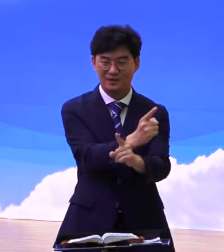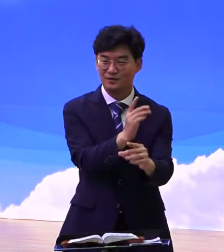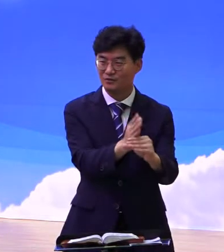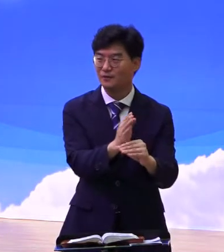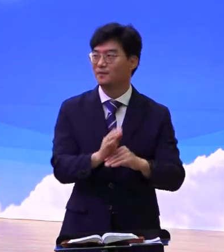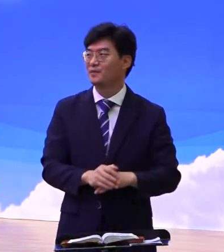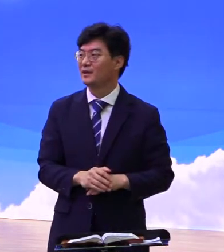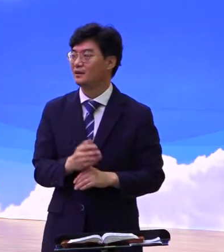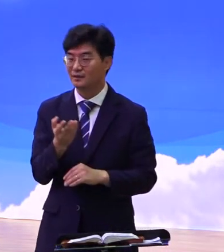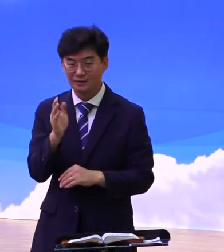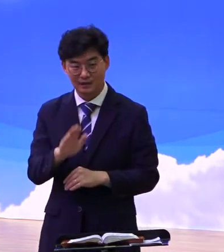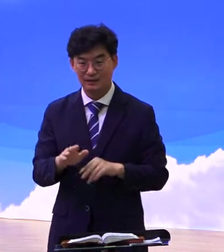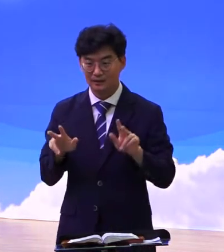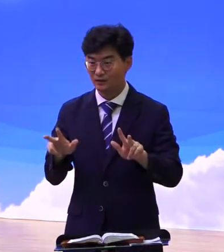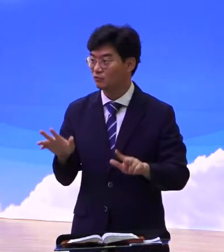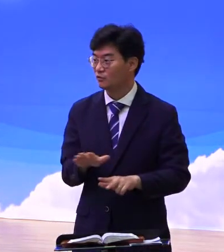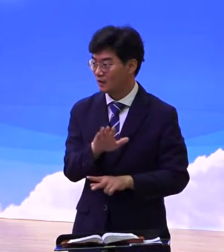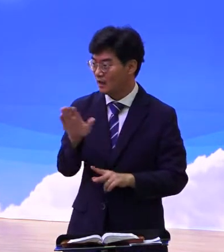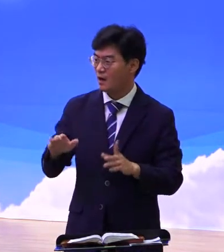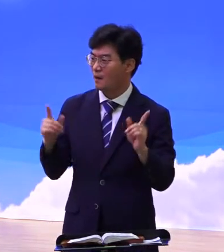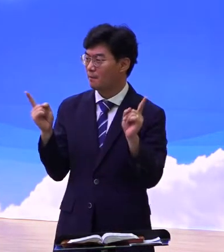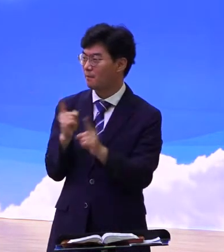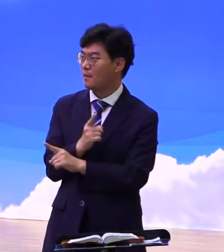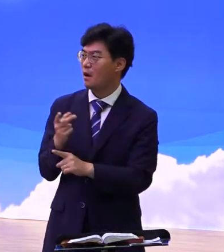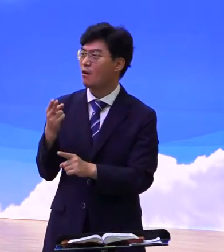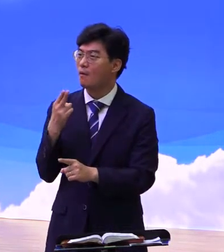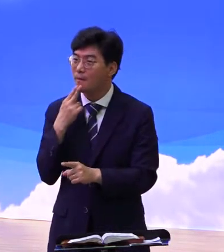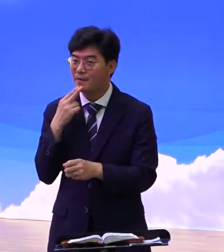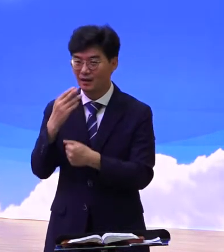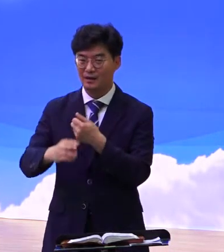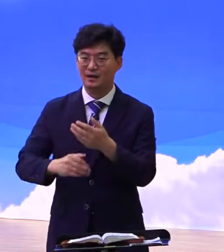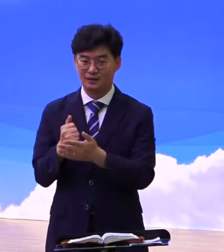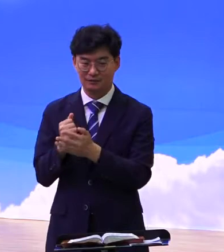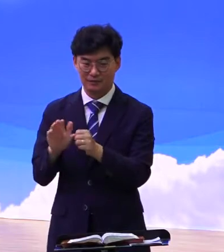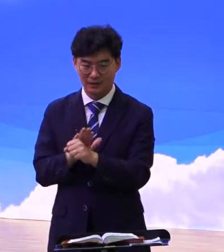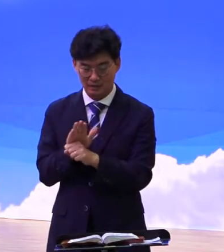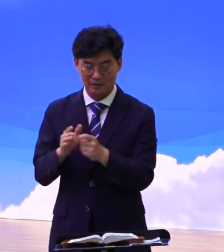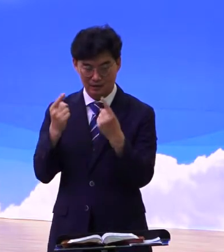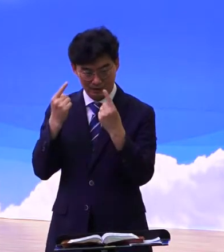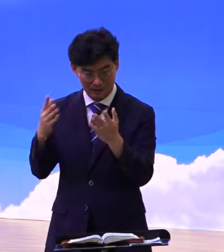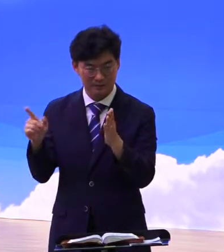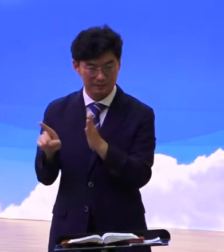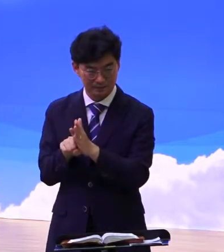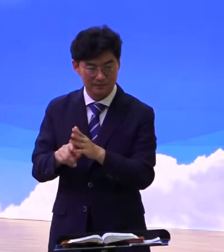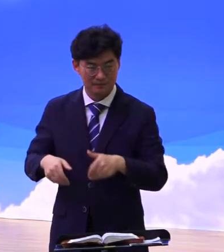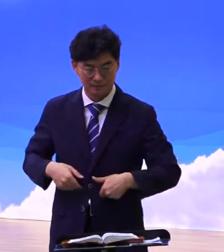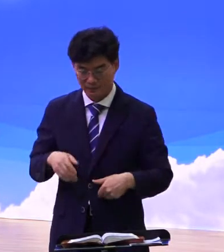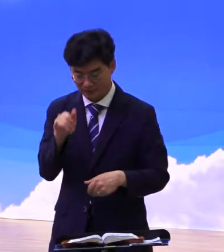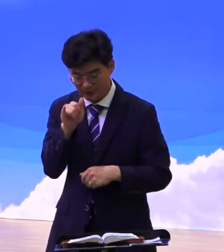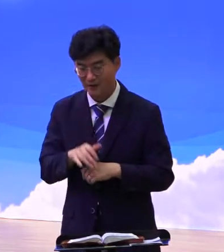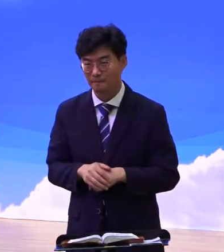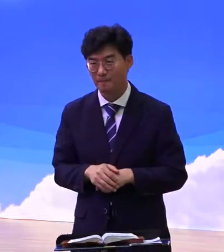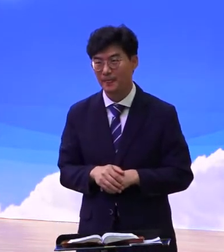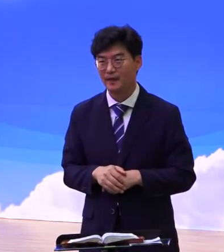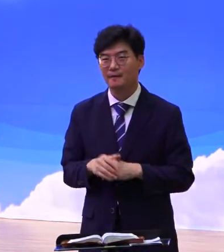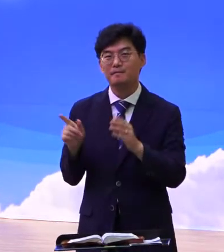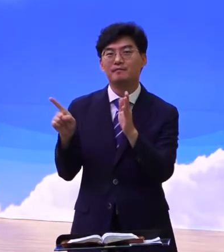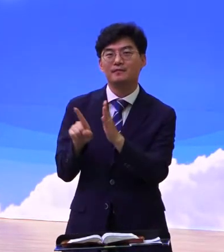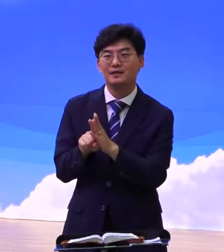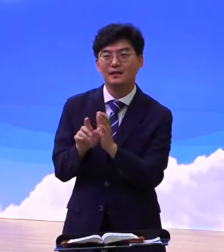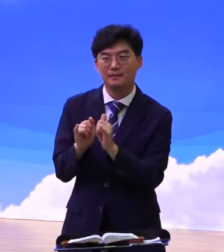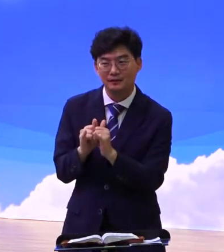진리를 붙들고 추구하는 그런 신앙적인 태도를 가져야 합니다. 믿음의 사람이라고 하면서도